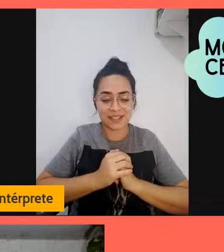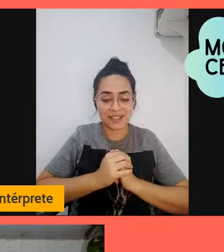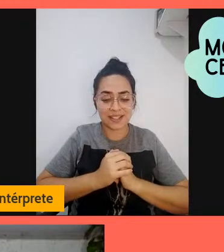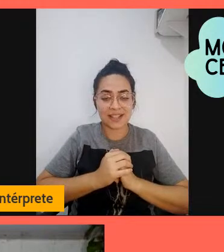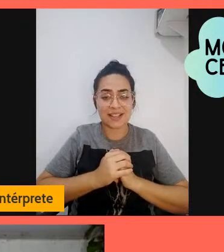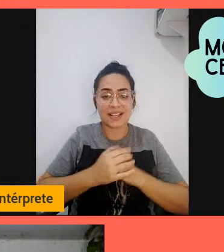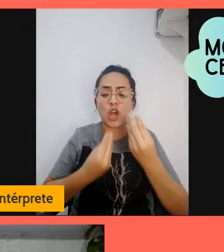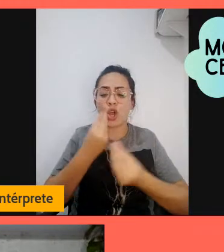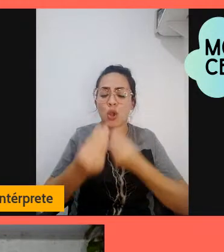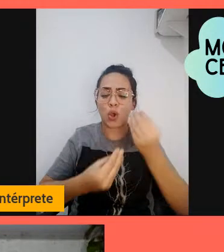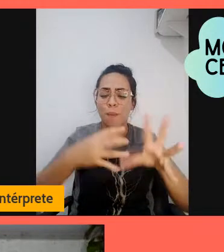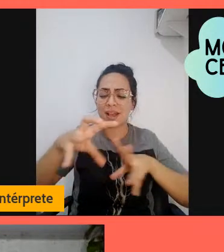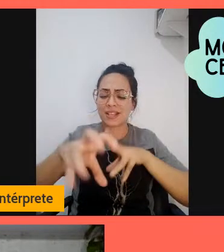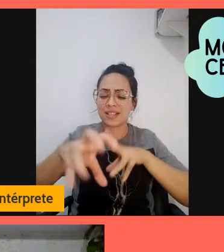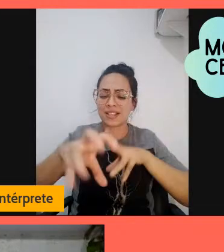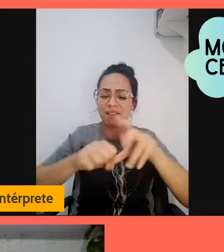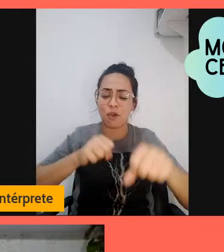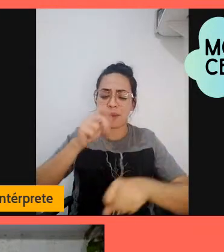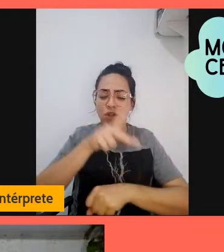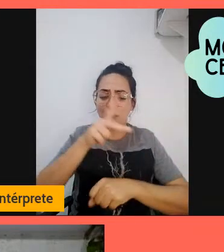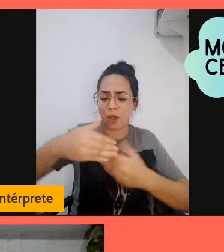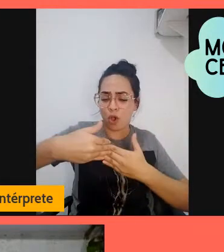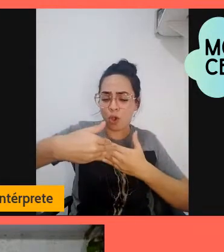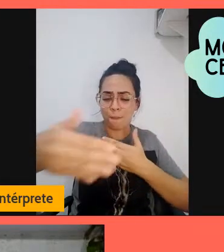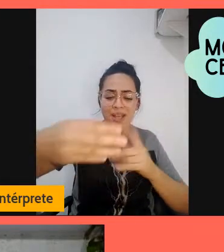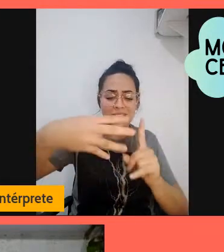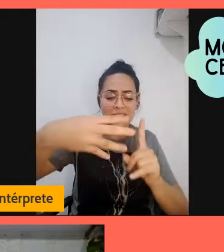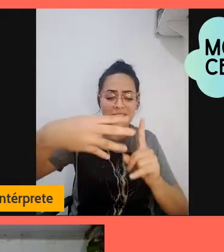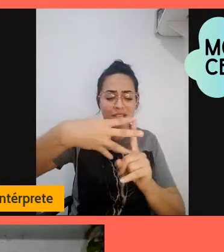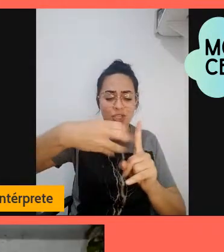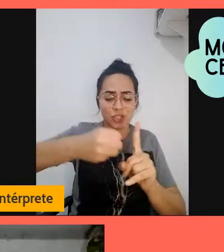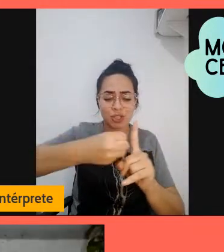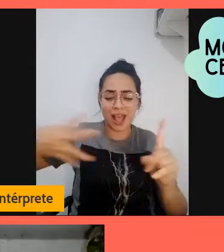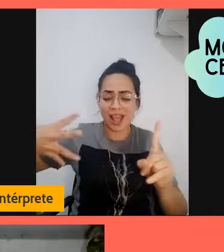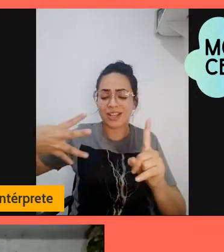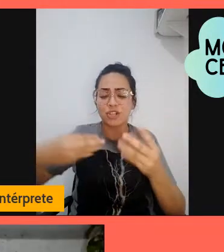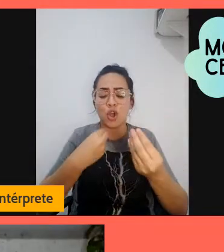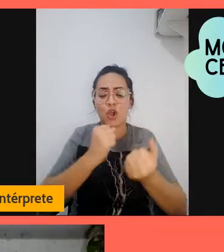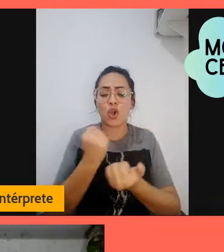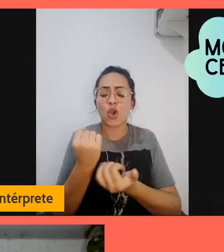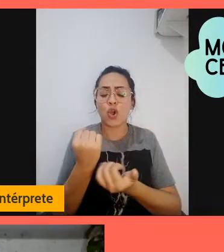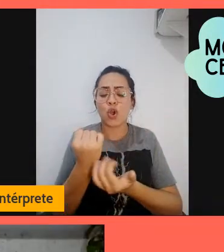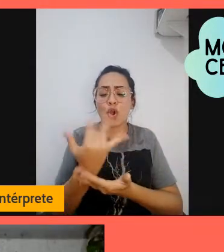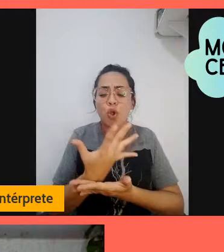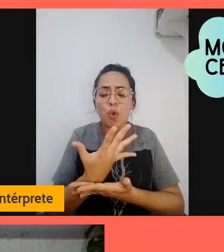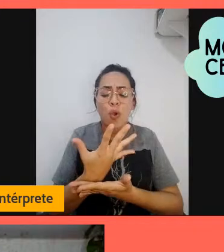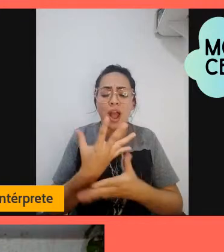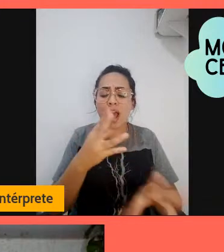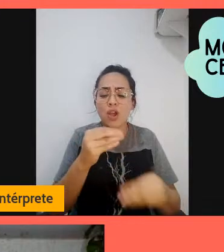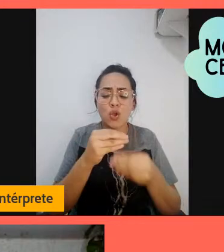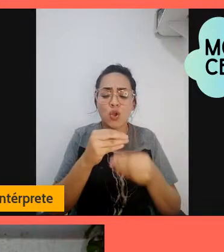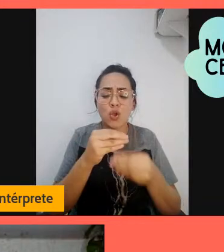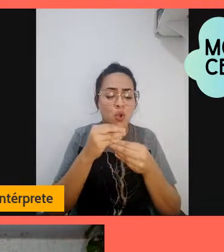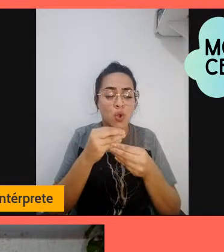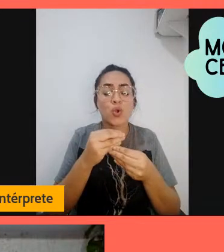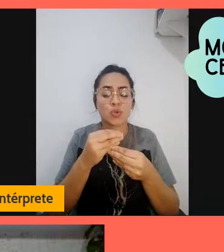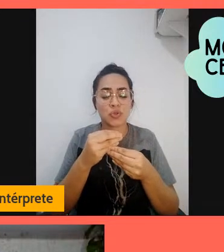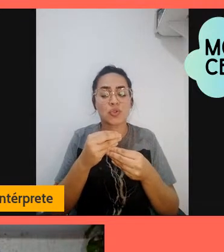de professores a partir da extensão, né? Quais seriam os contributos